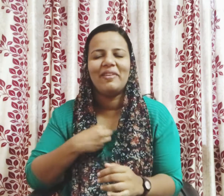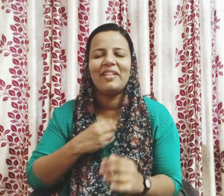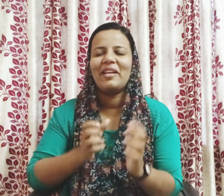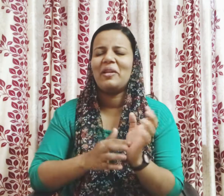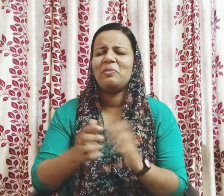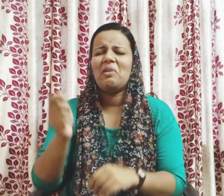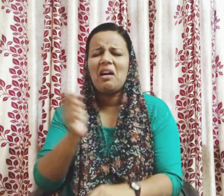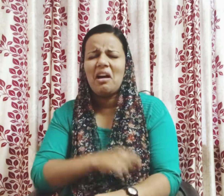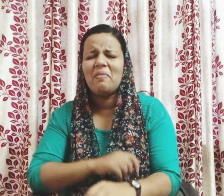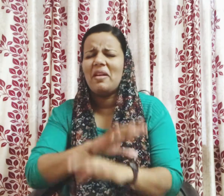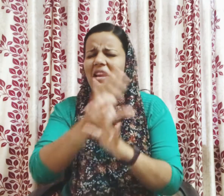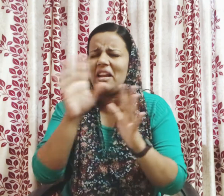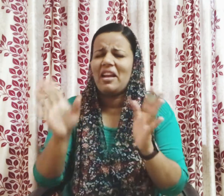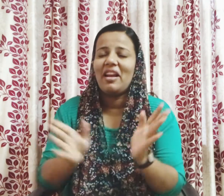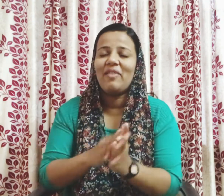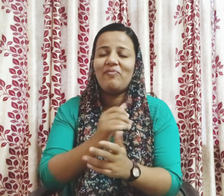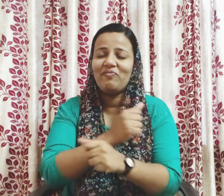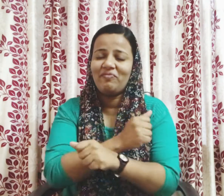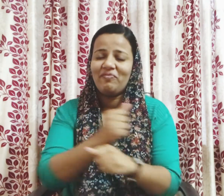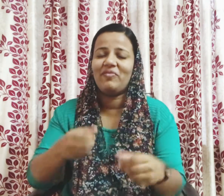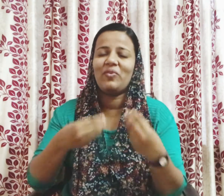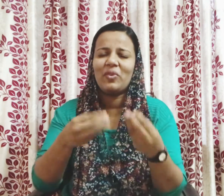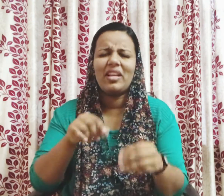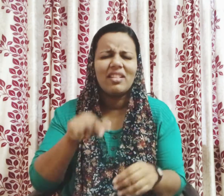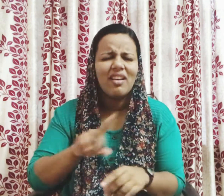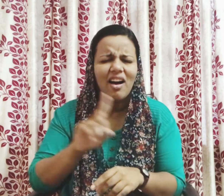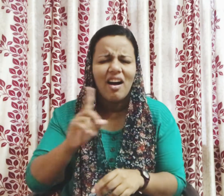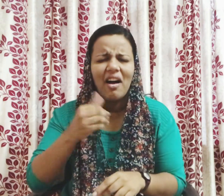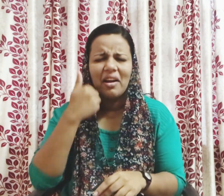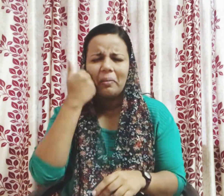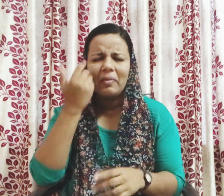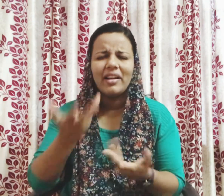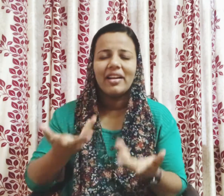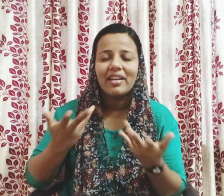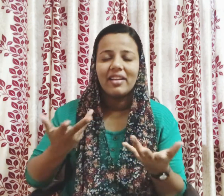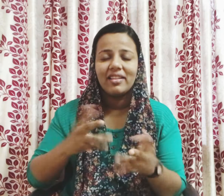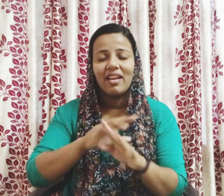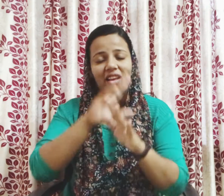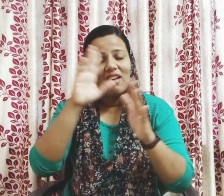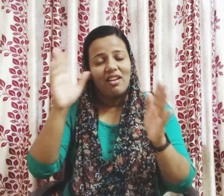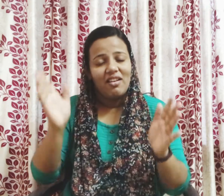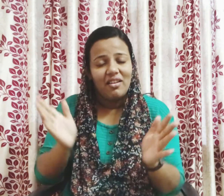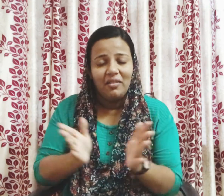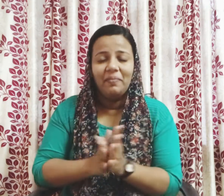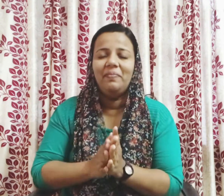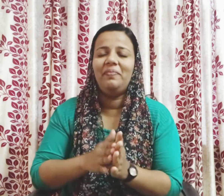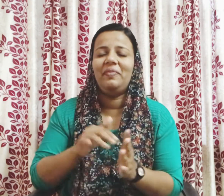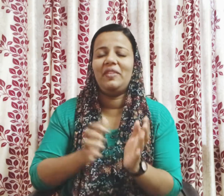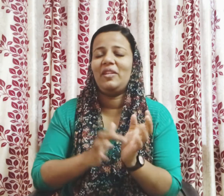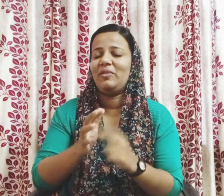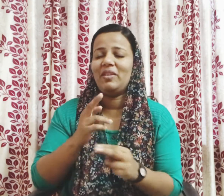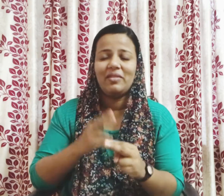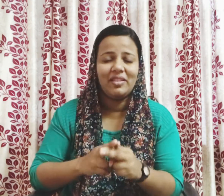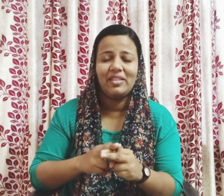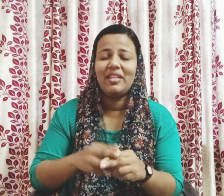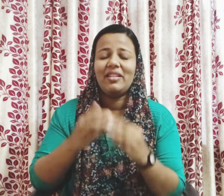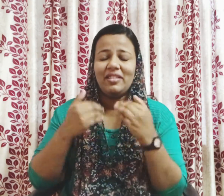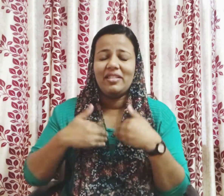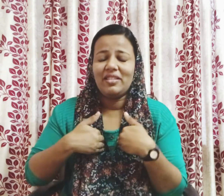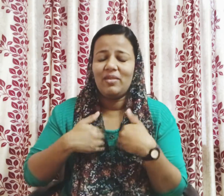അടിപ്പടലുകളാൽ സൗഖ്യം വന്നിരിക്കുന്നു. ഇന്ന് പ്രഭാതത്തിൽ നിൻ്റെ കുഞ്ഞുങ്ങൾ ഏത് രോഗത്താൽ ഭാരപ്പെട്ടാലും യേശു ക്രിസ്തുവിൻ്റെ നാമത്തിൽ ഈ പ്രഭാതത്തിൽ സൗഖ്യമാകട്ടെ.